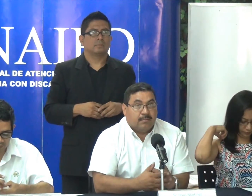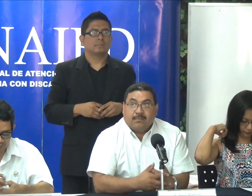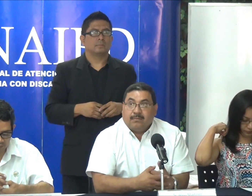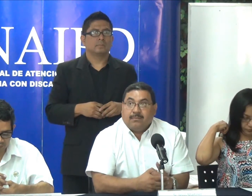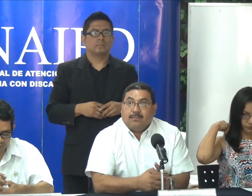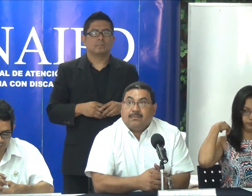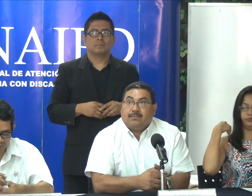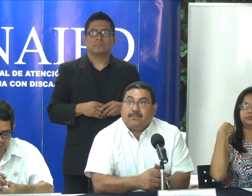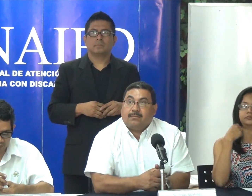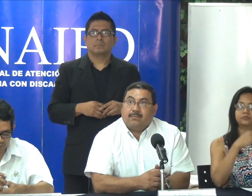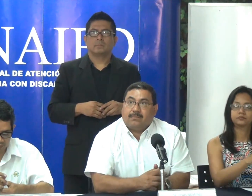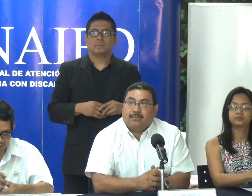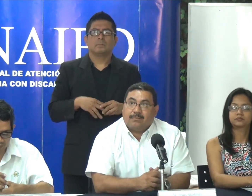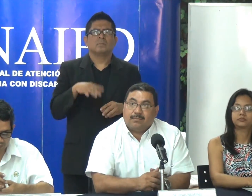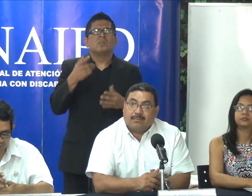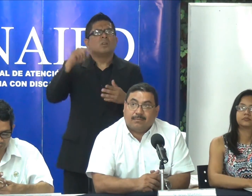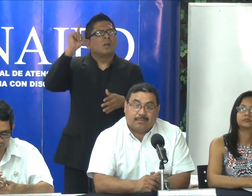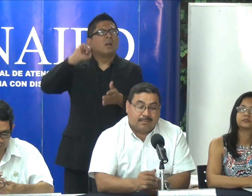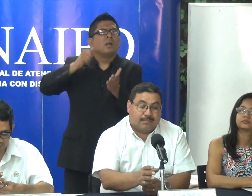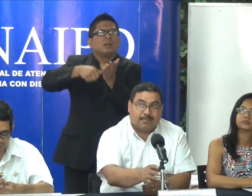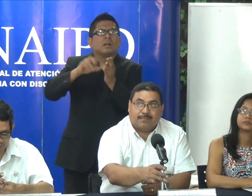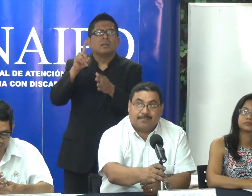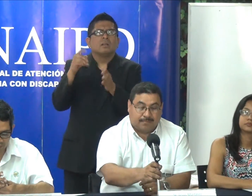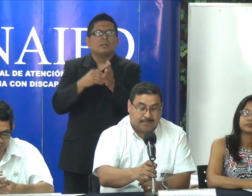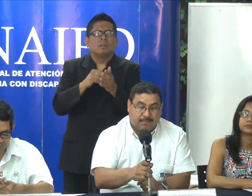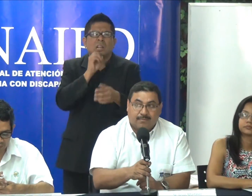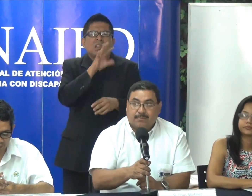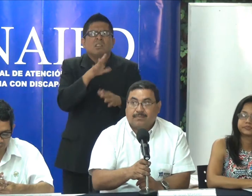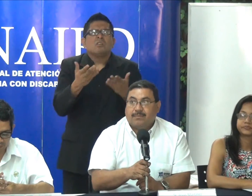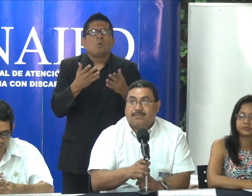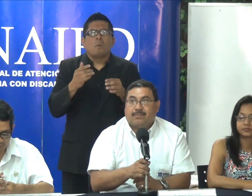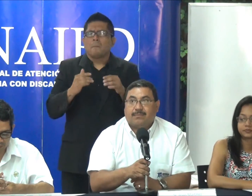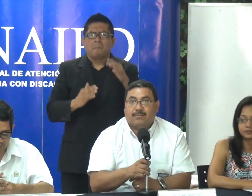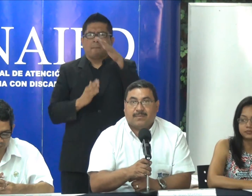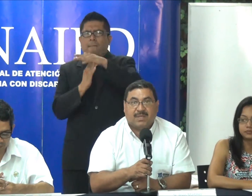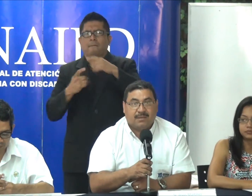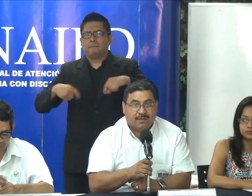¿Cuáles han sido los argumentos del señor alcalde para no renovar los contratos?